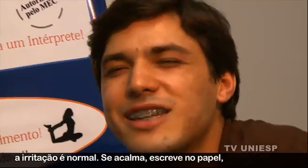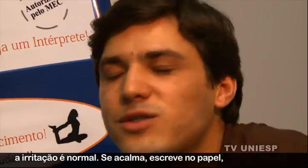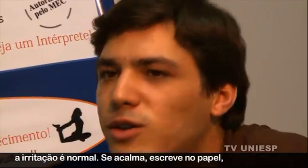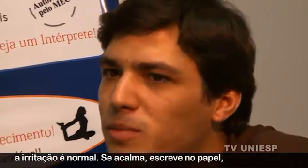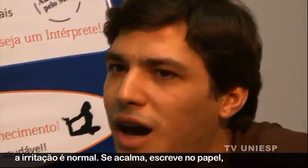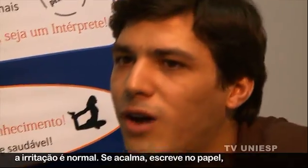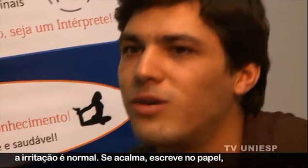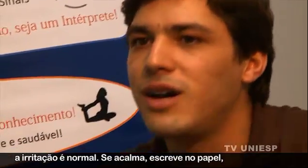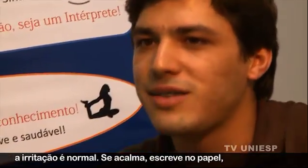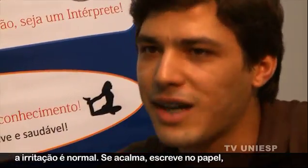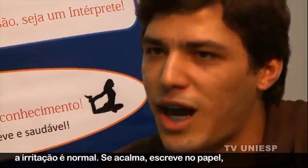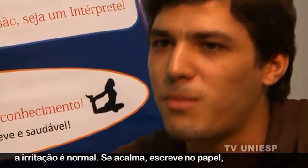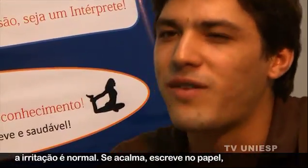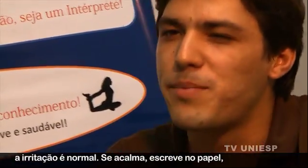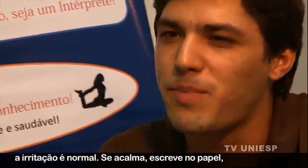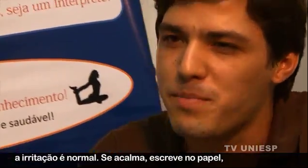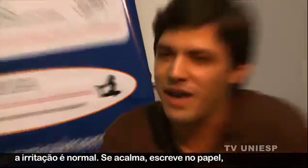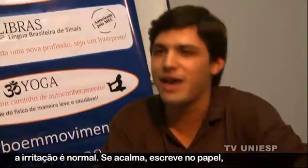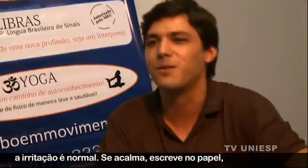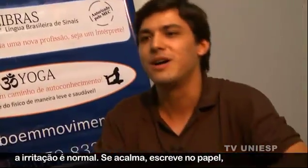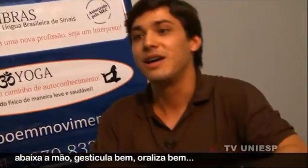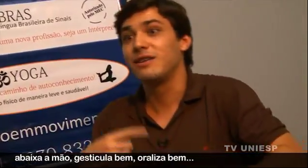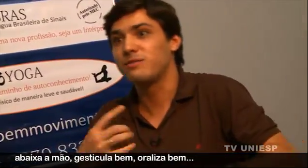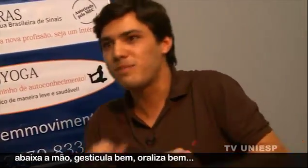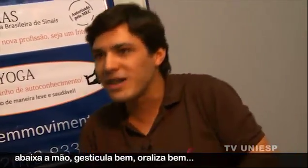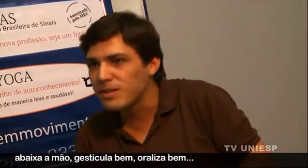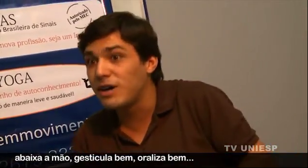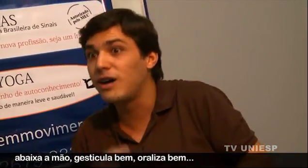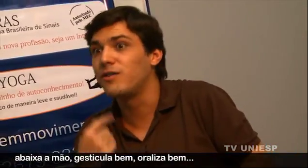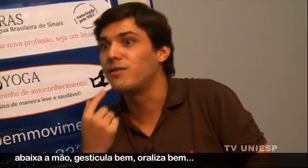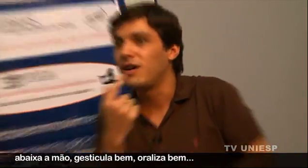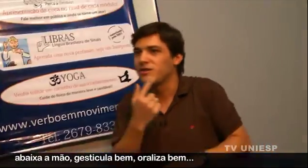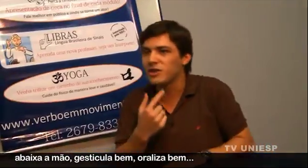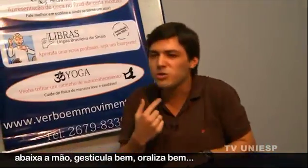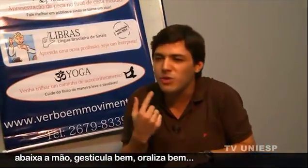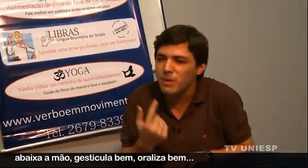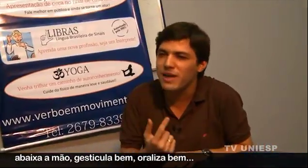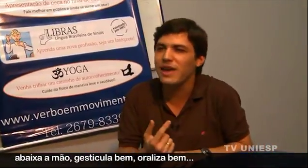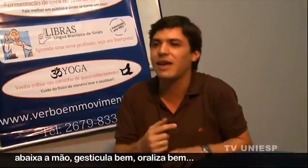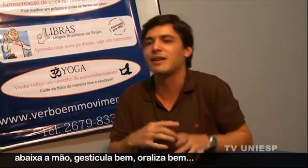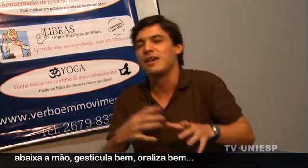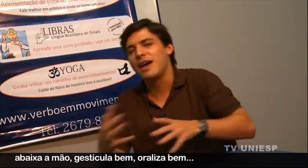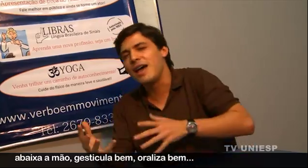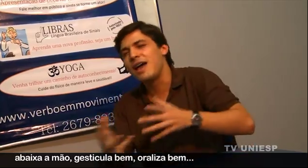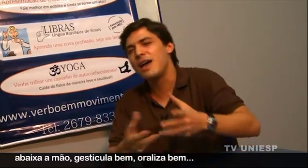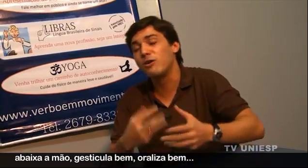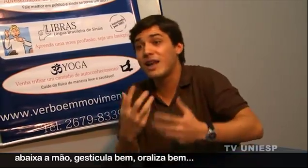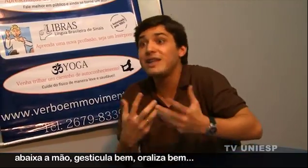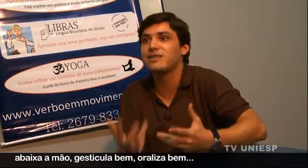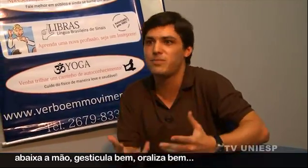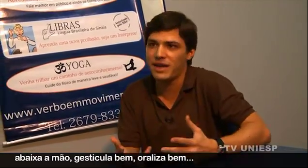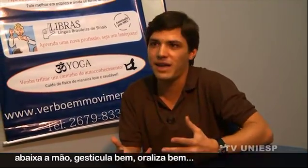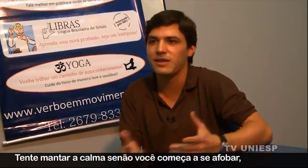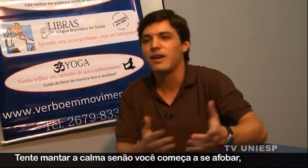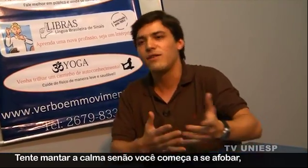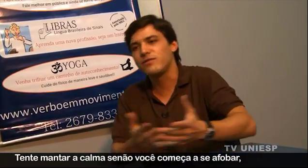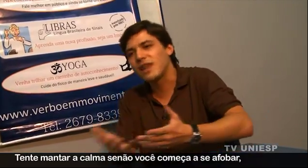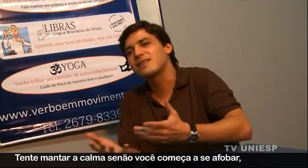irritação é normal. Se acalma, vai para o papel, baixa a mão, gesticula bem, oraliza bem,